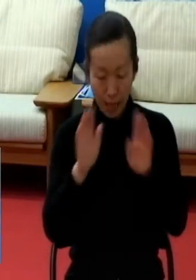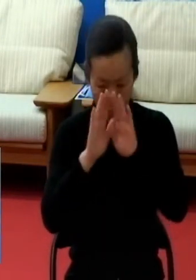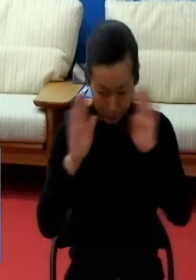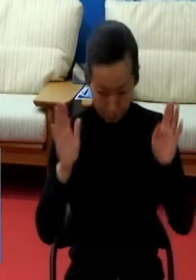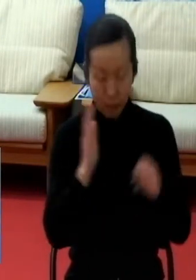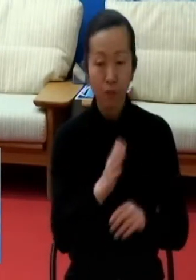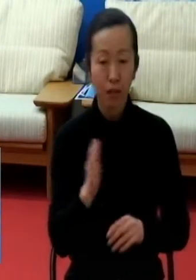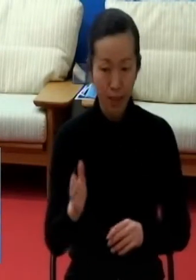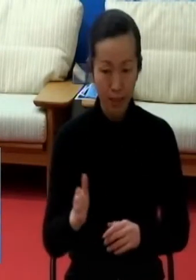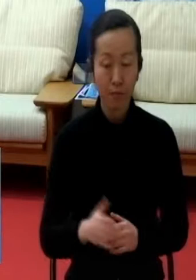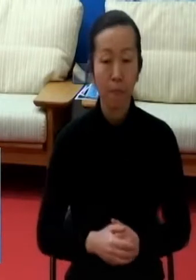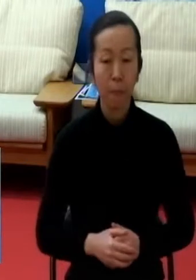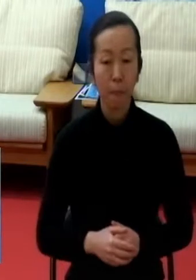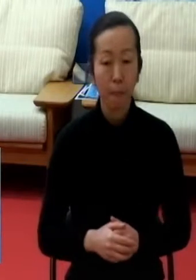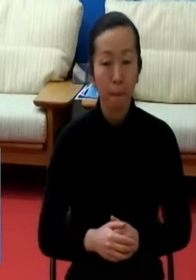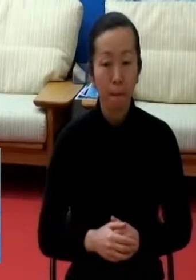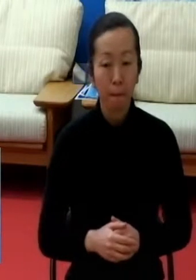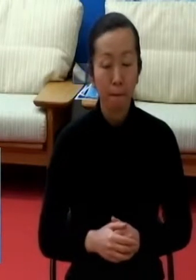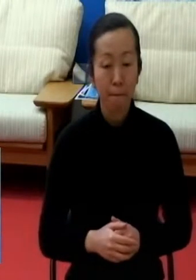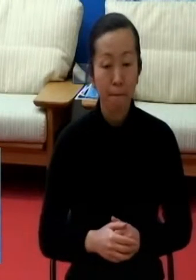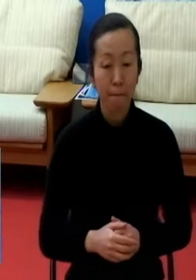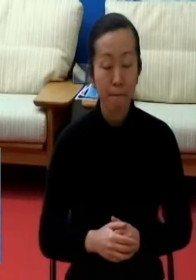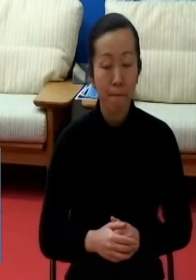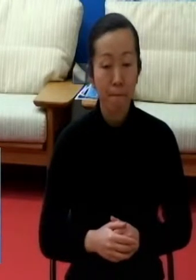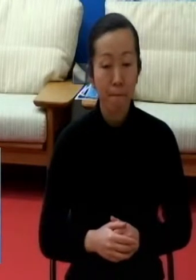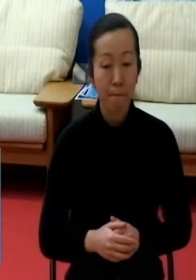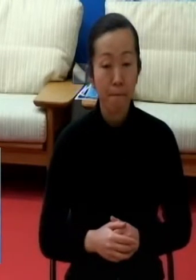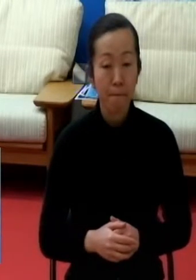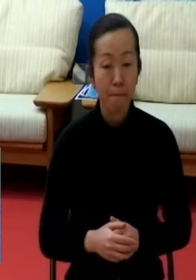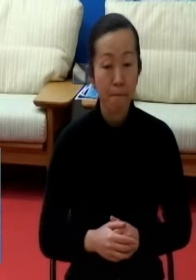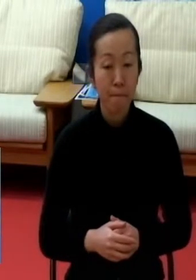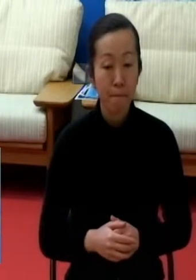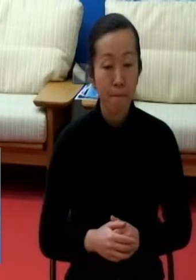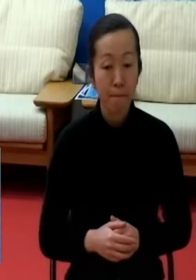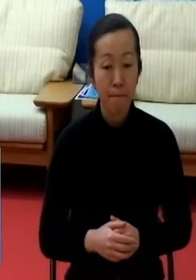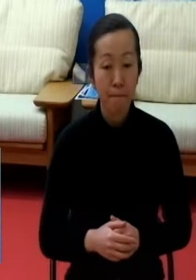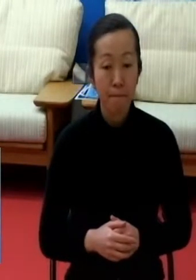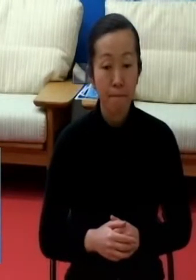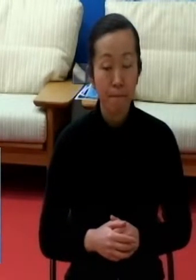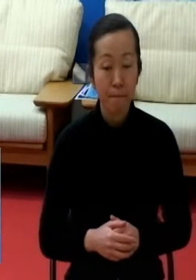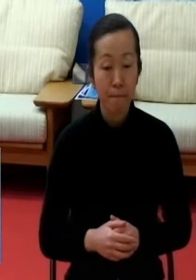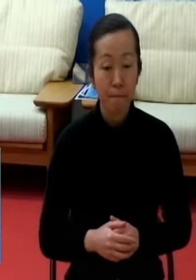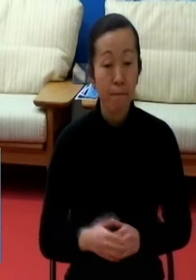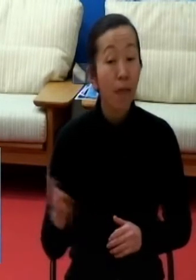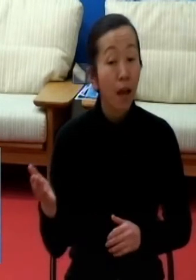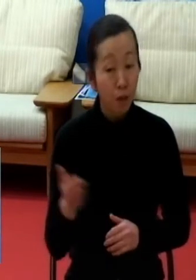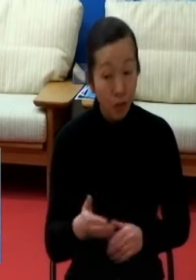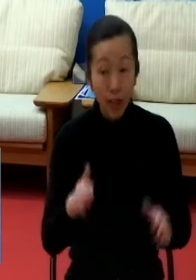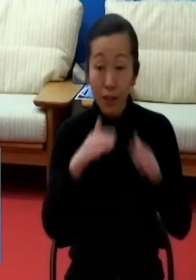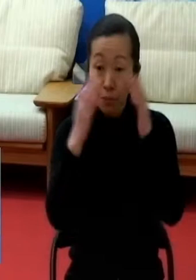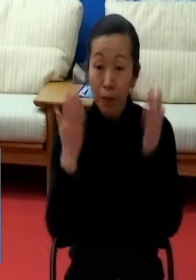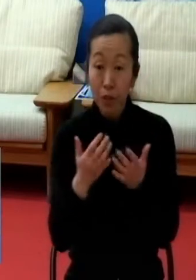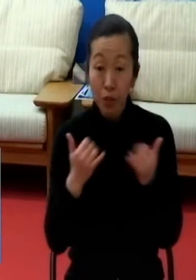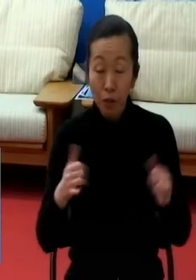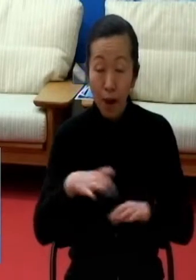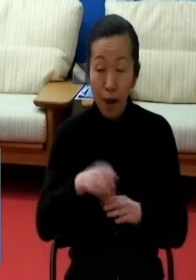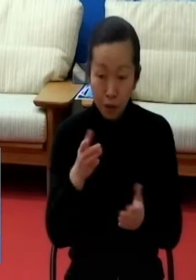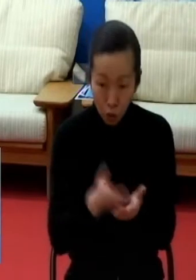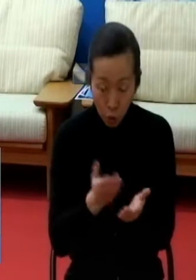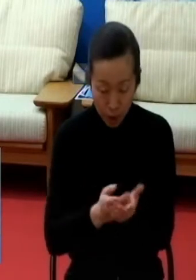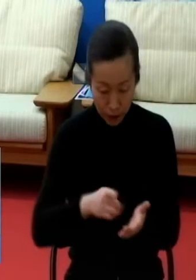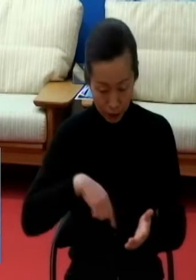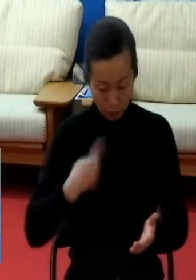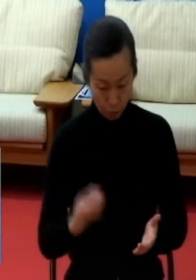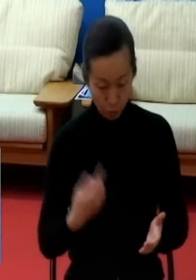めてください。 그리고 모든 사람은 여러분 모든 사람은 서론에 생을 겁니다. そして全ての人は上論に自分